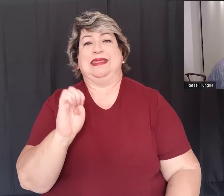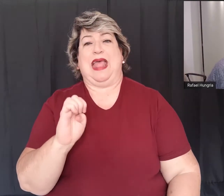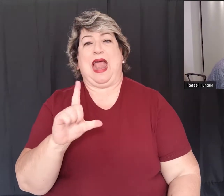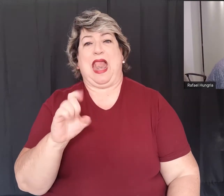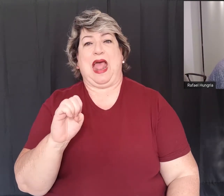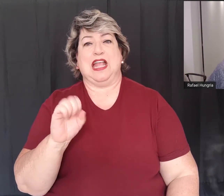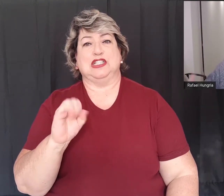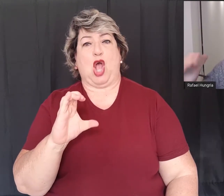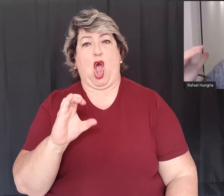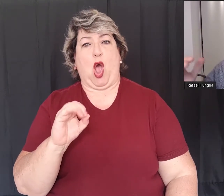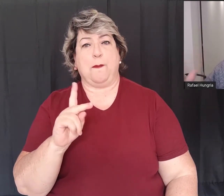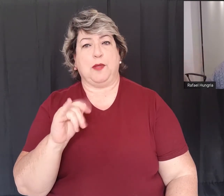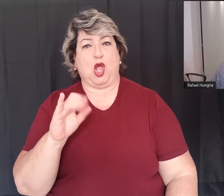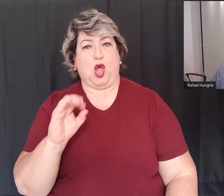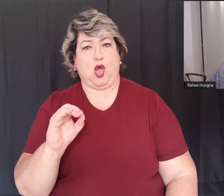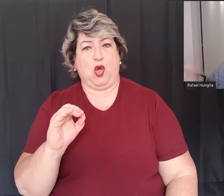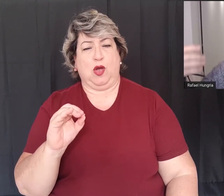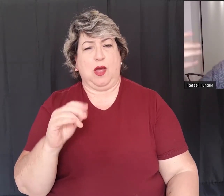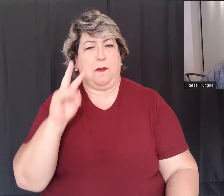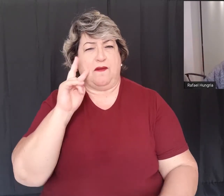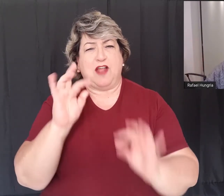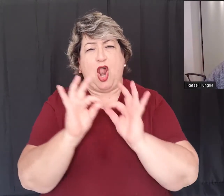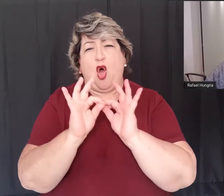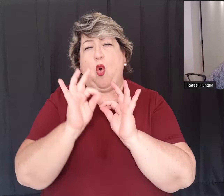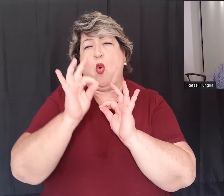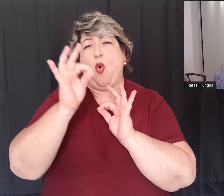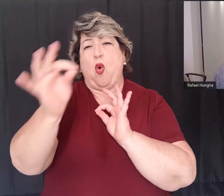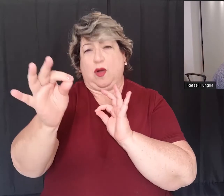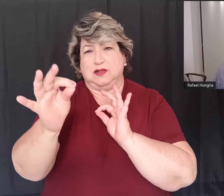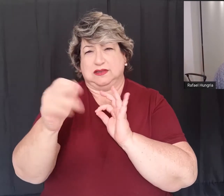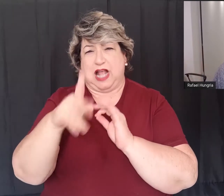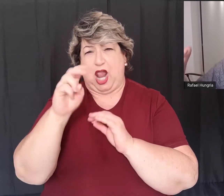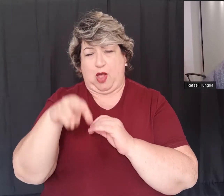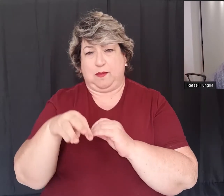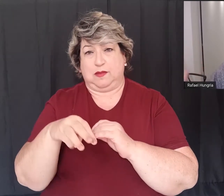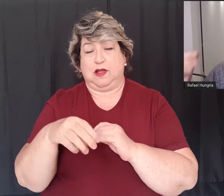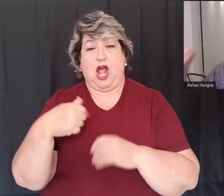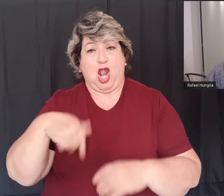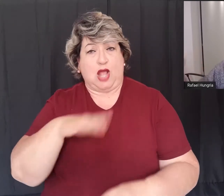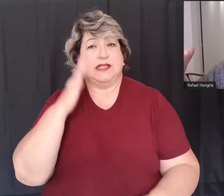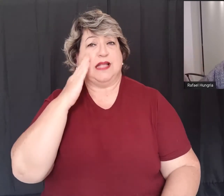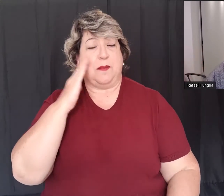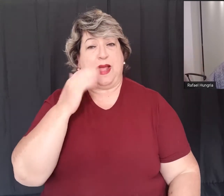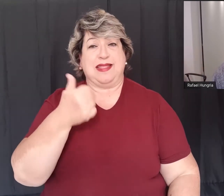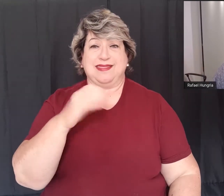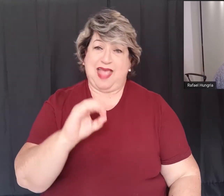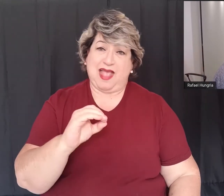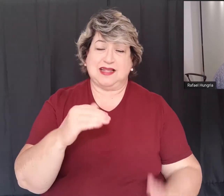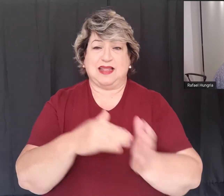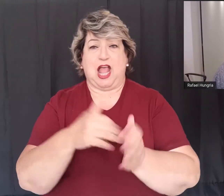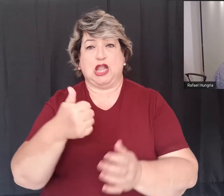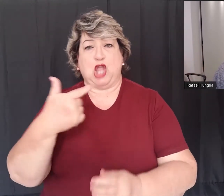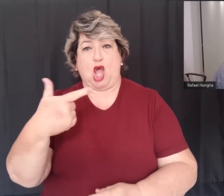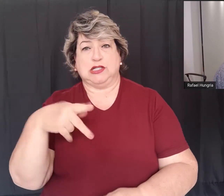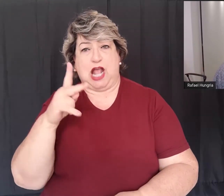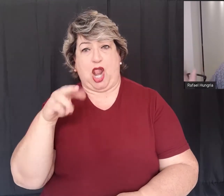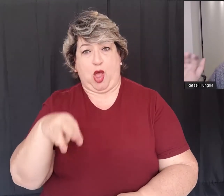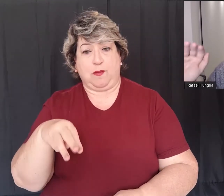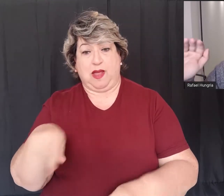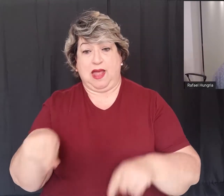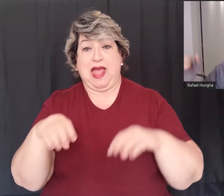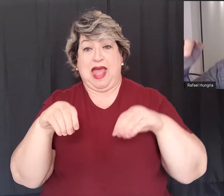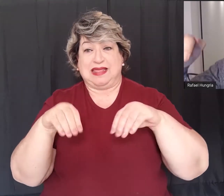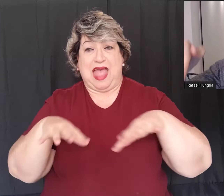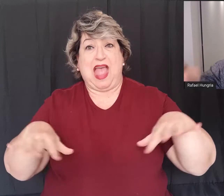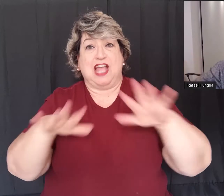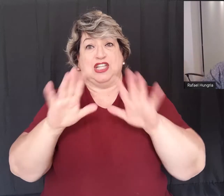telescópio newtoniano projetado para longas distâncias, sabendo que a partir de 10, 12 quilômetros, a Terra já